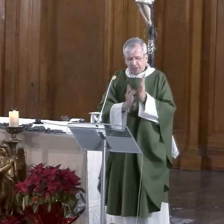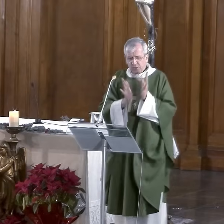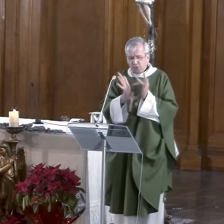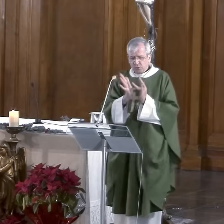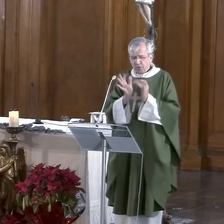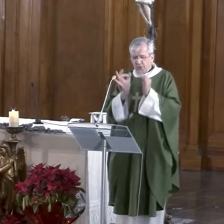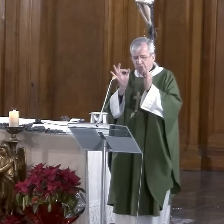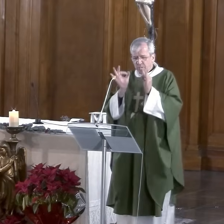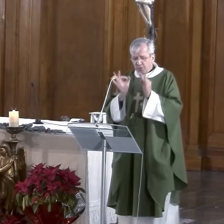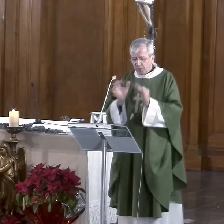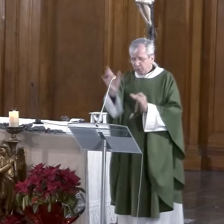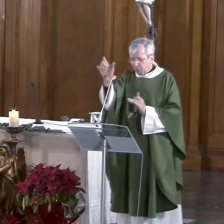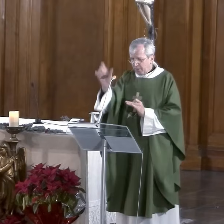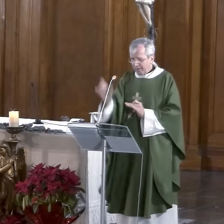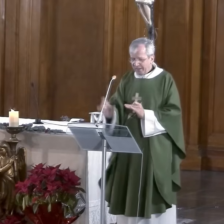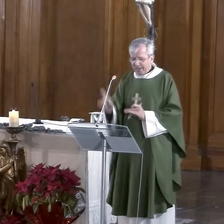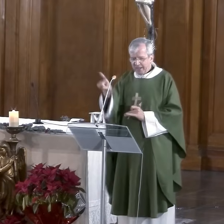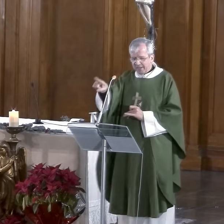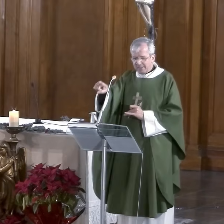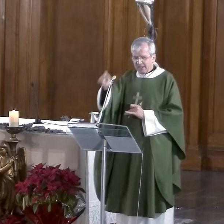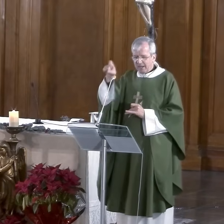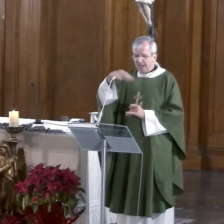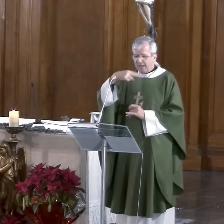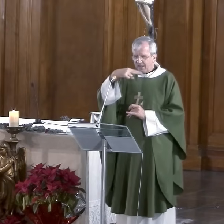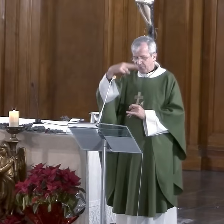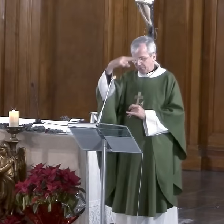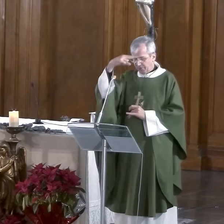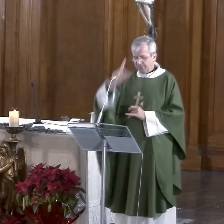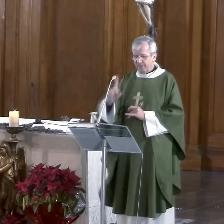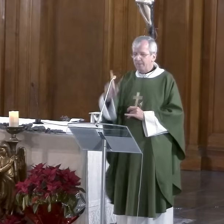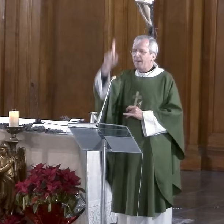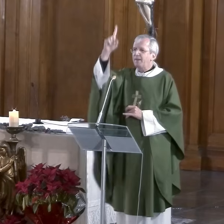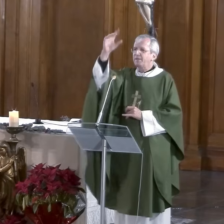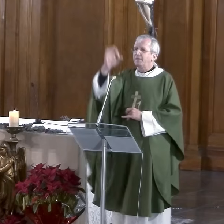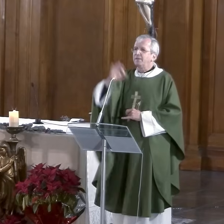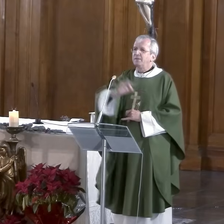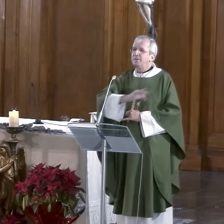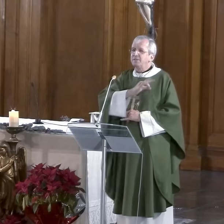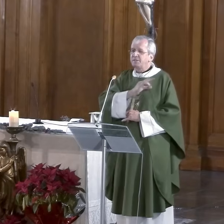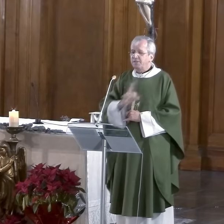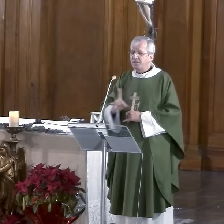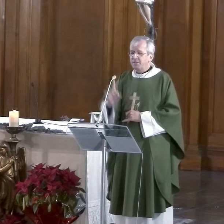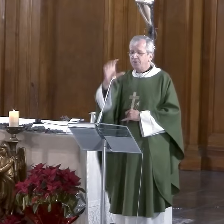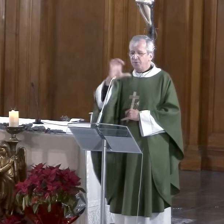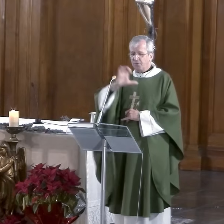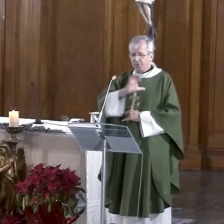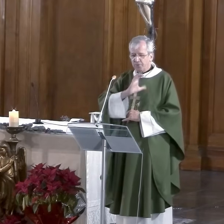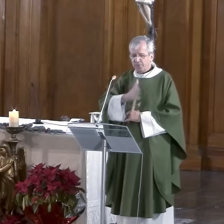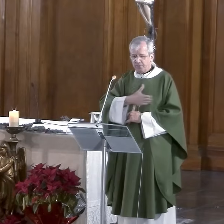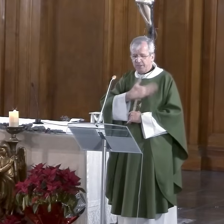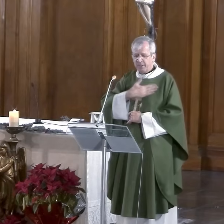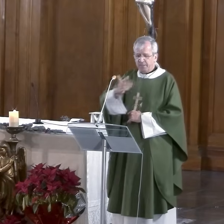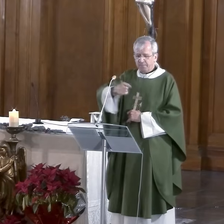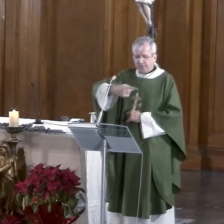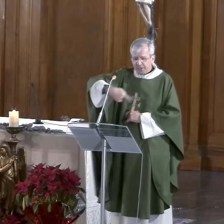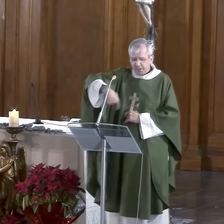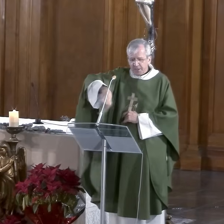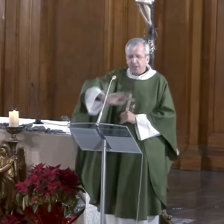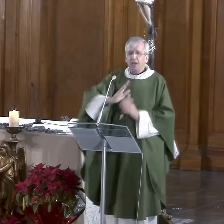Señor Jesús, tú que eres elegido del Padre, Señor,